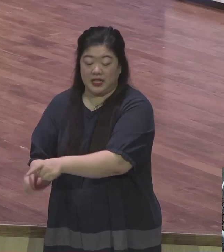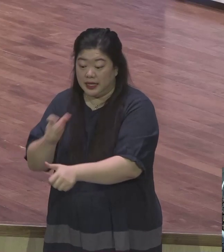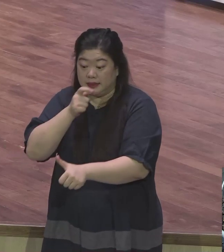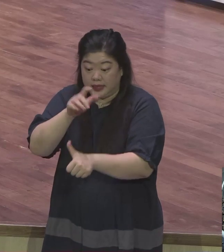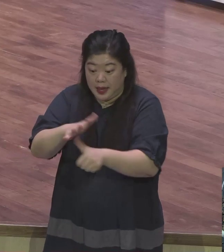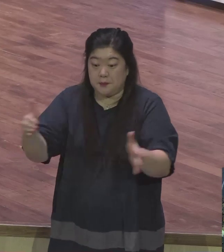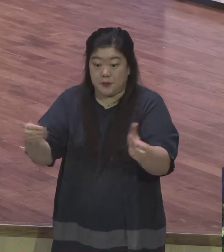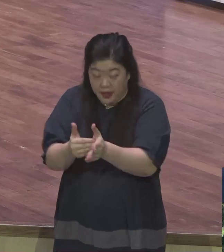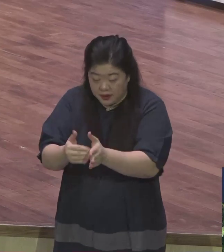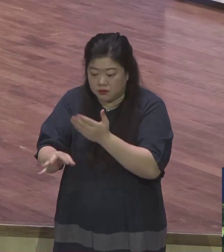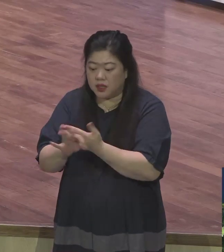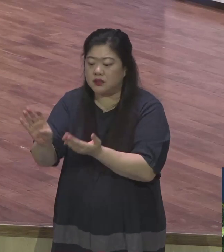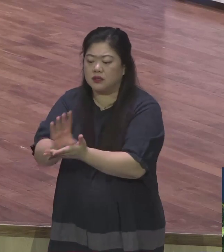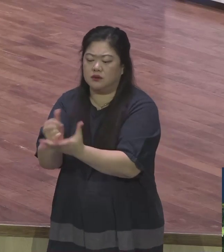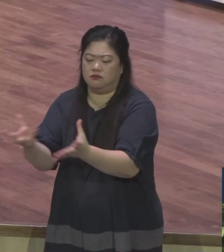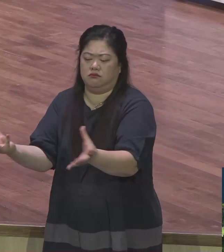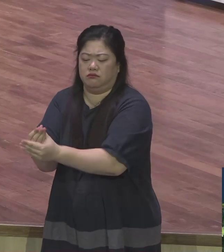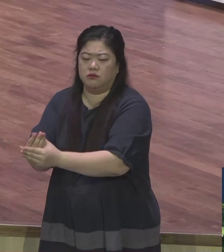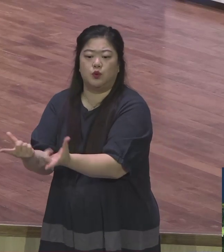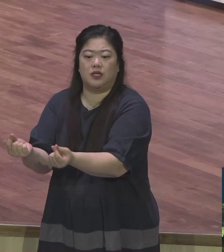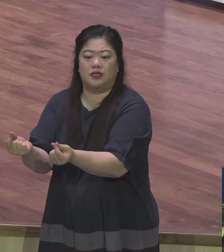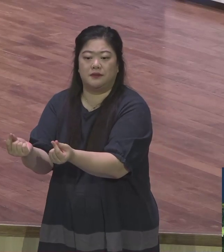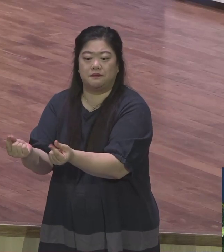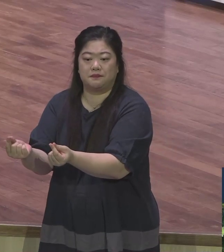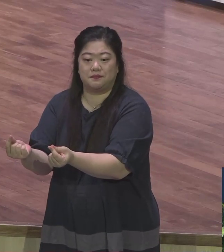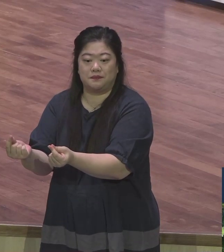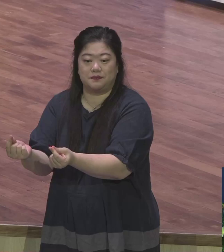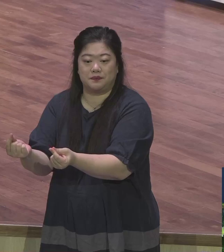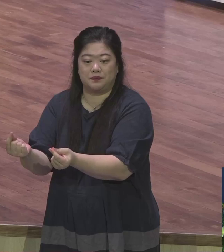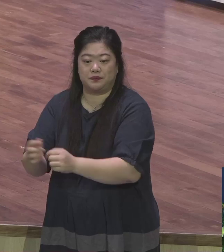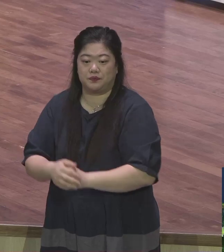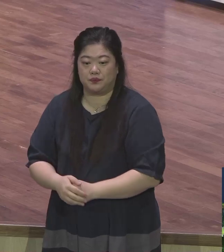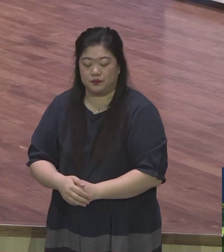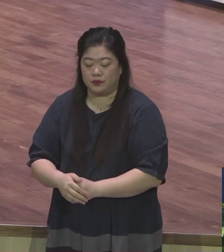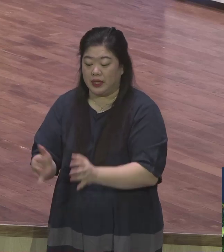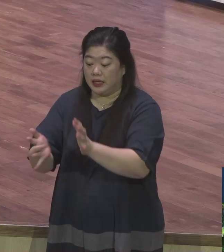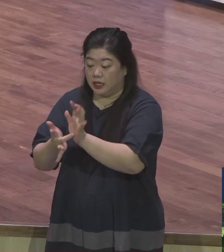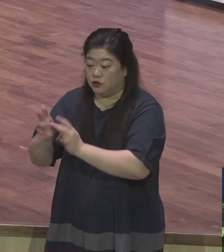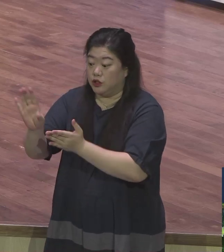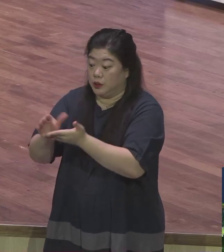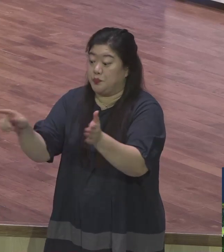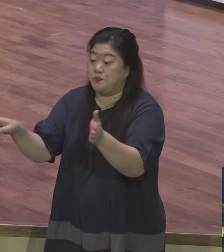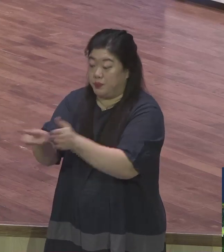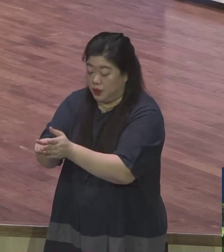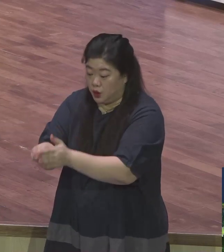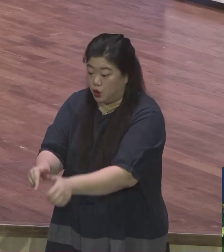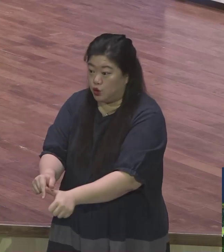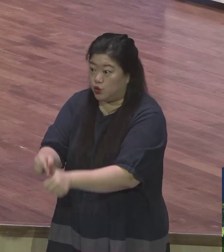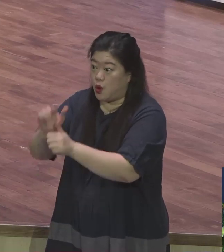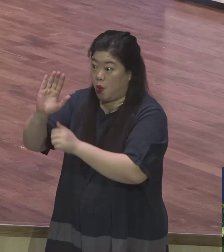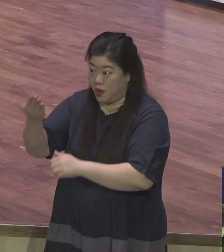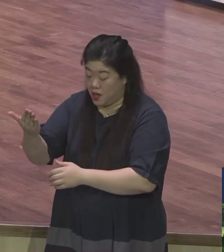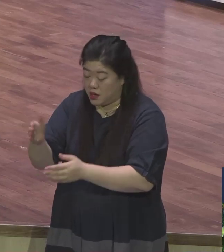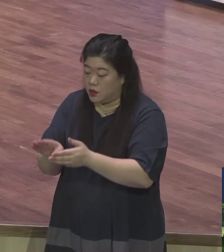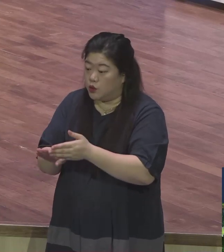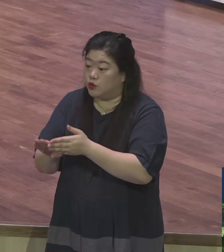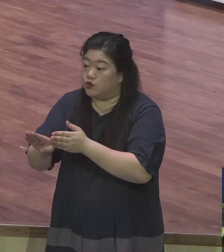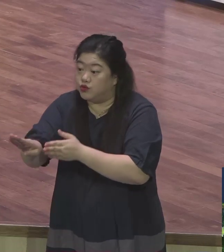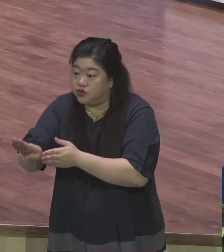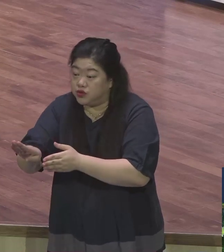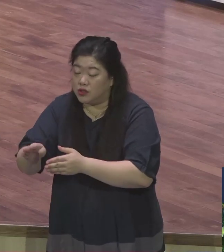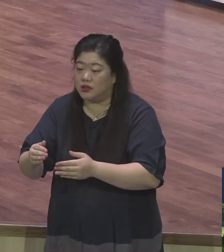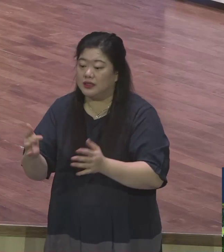사람은 그리스도의 옷을 입었다. 그랬어요. 구원받은 하나님의 자기는 이미 벗을 수 없는